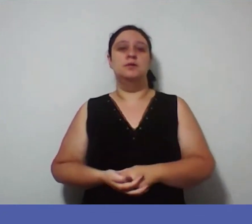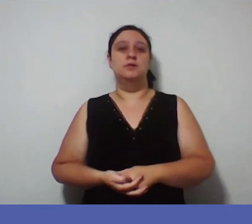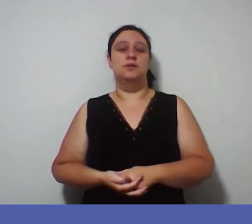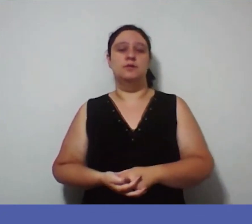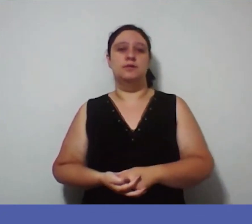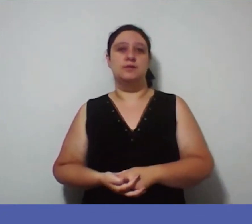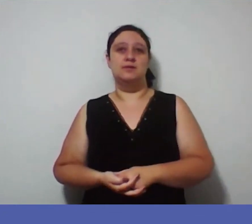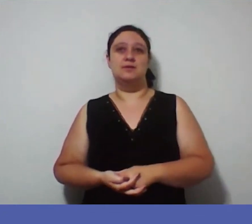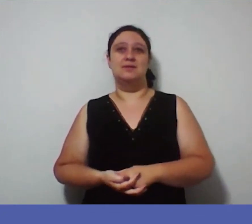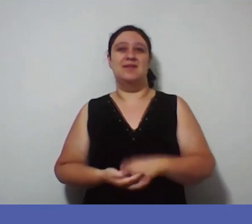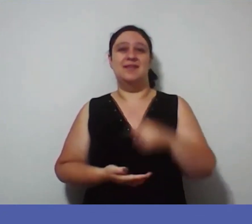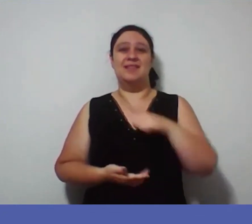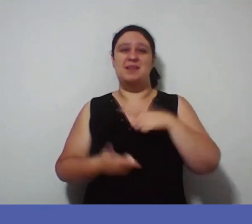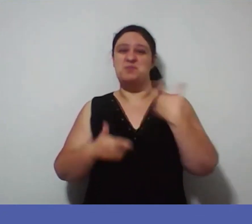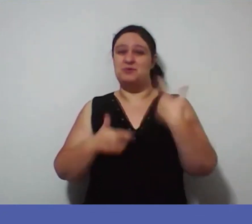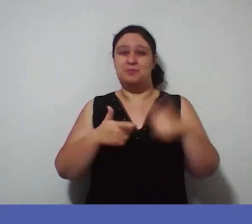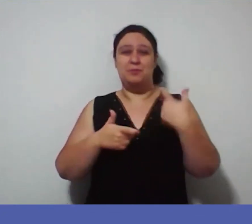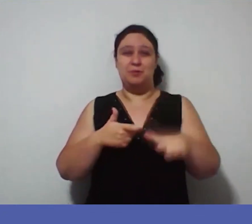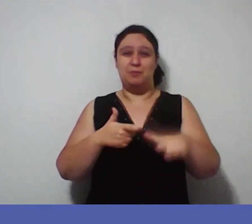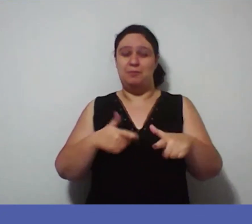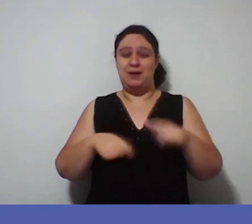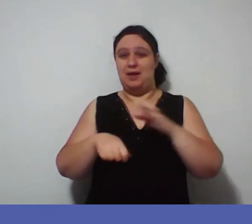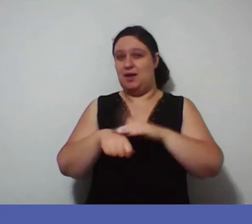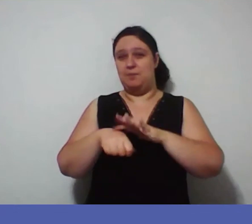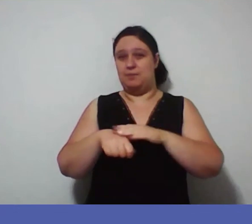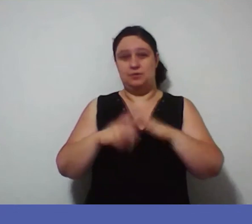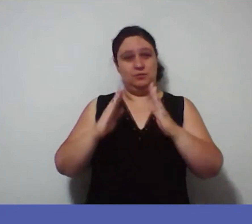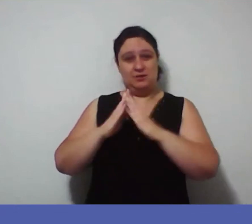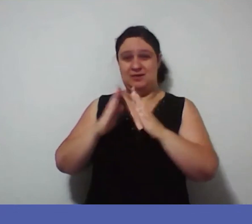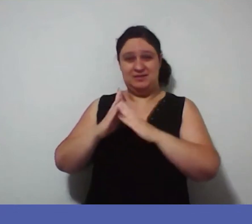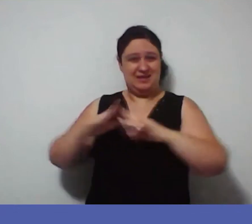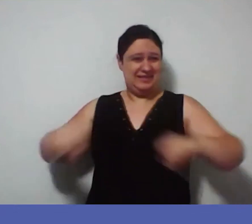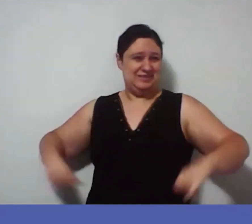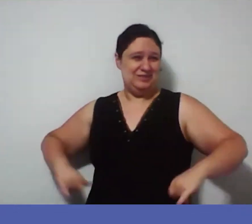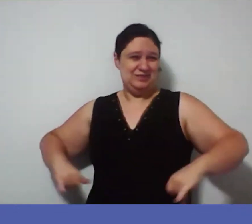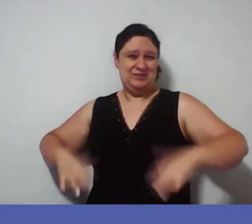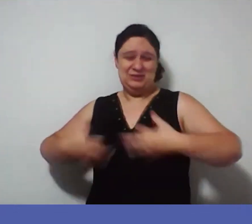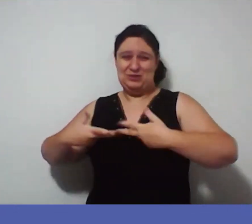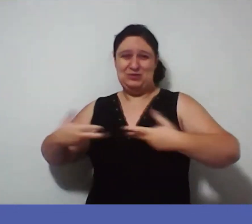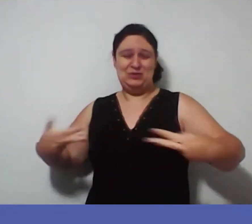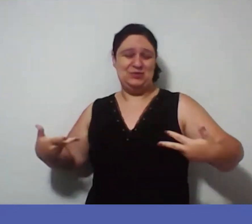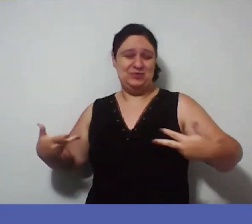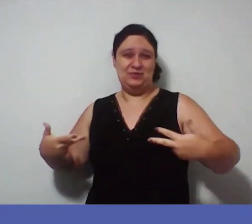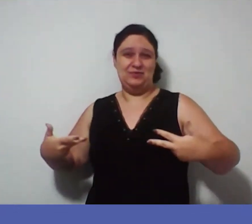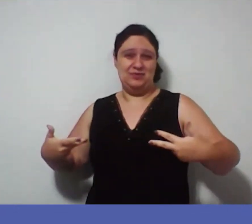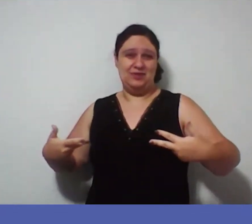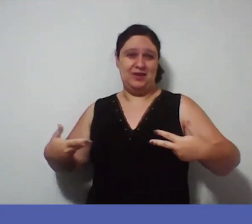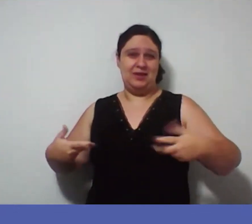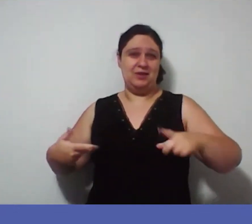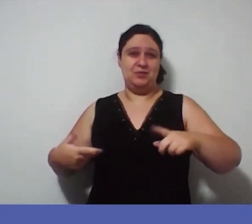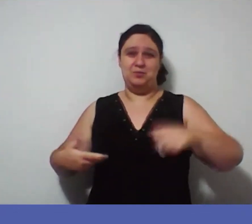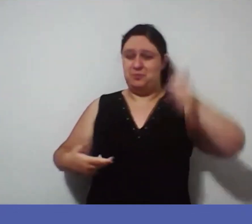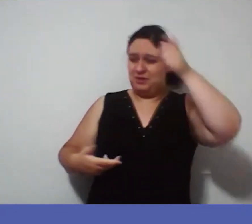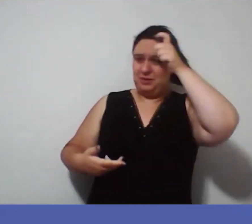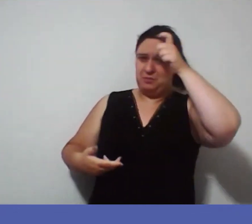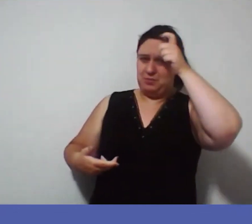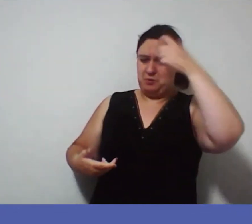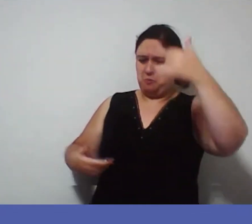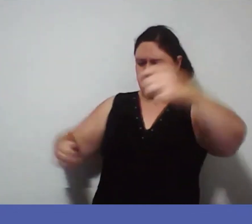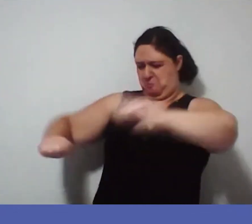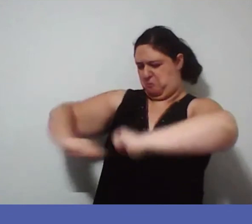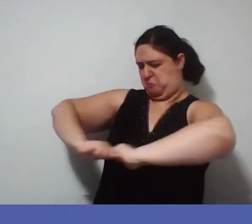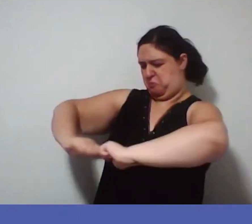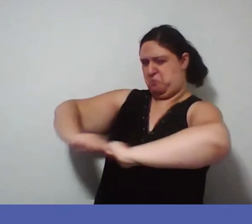alguma doença, alguma coisa, sofrendo oposição, ataques do inimigo, porque vocês estão fazendo as